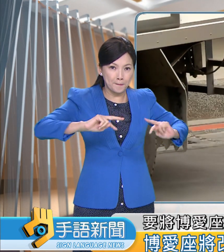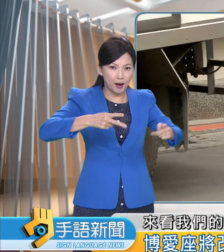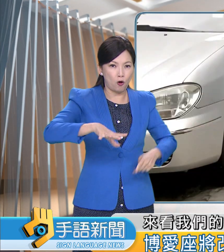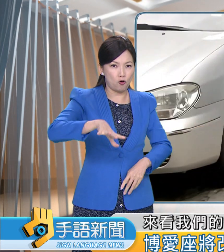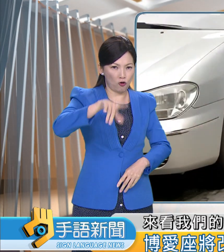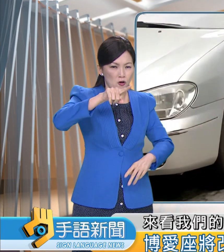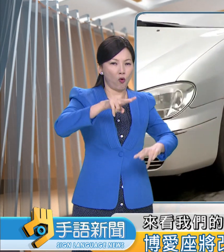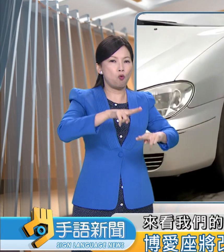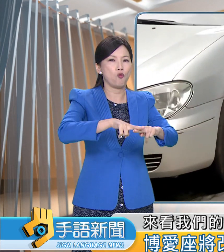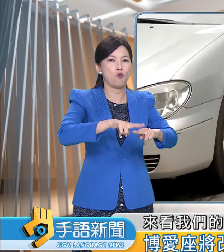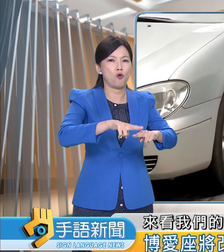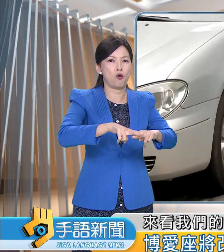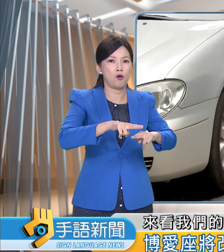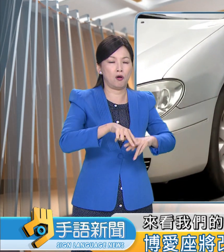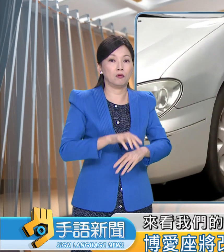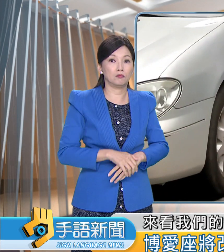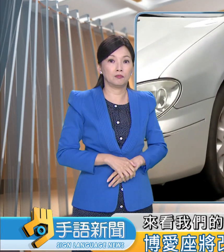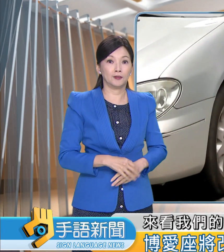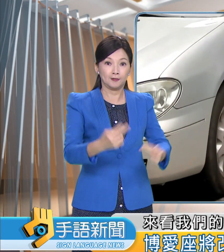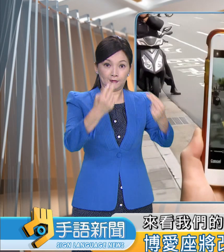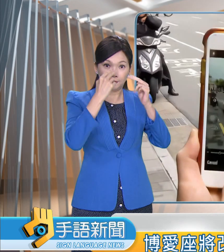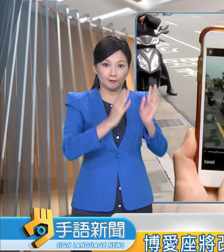来看我们的整理报道。